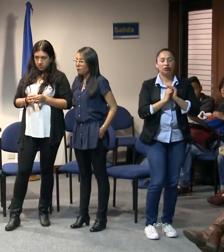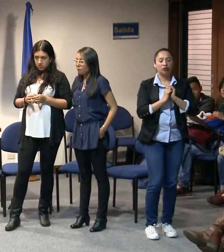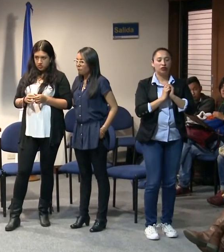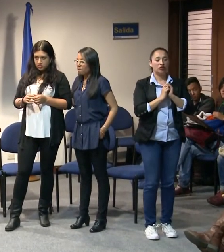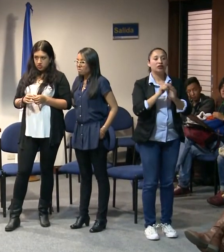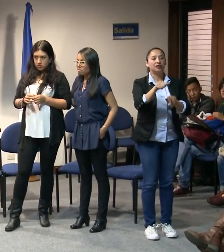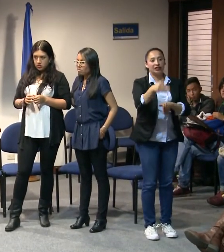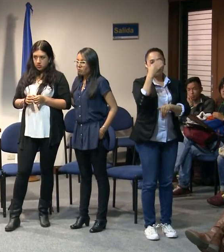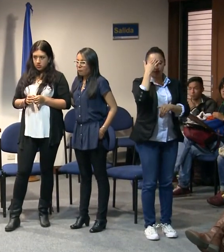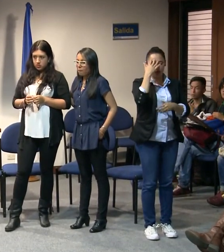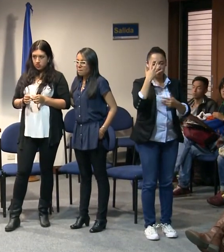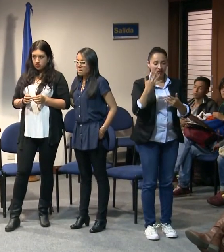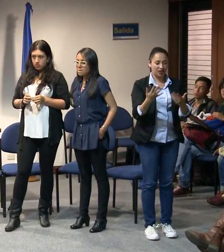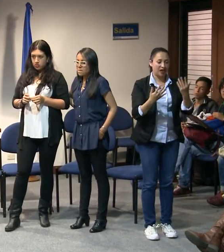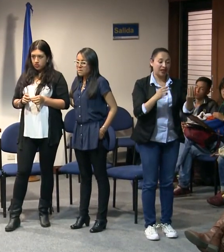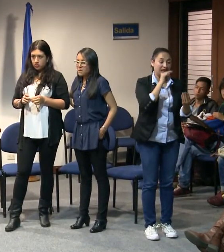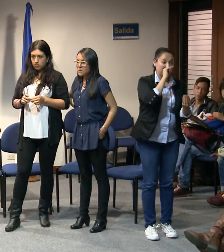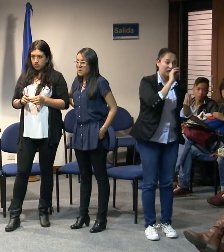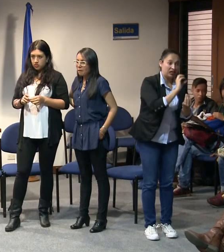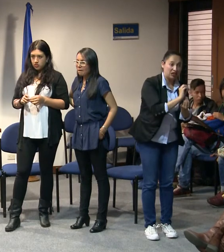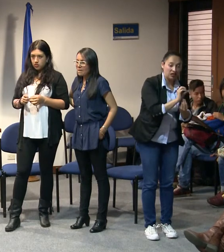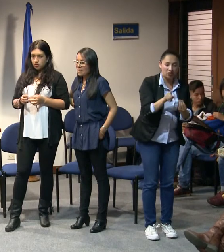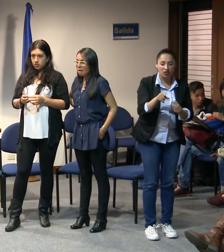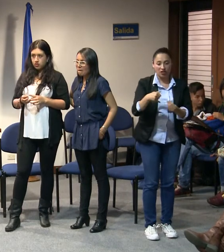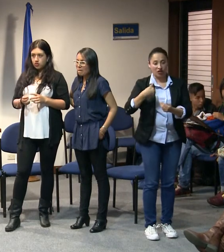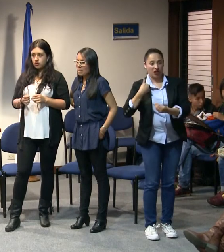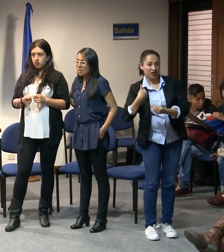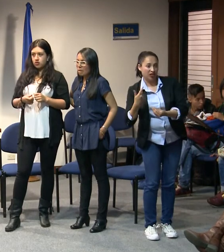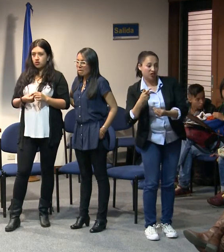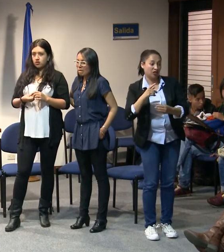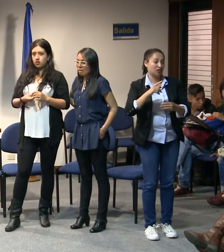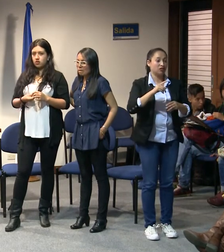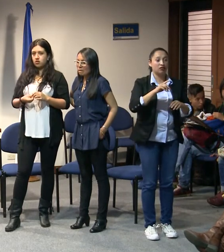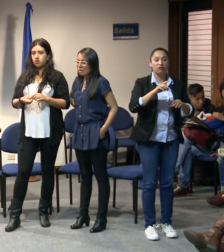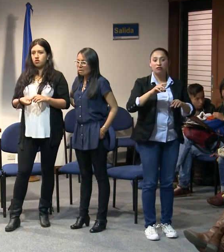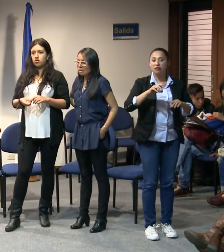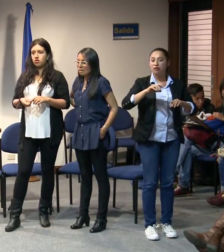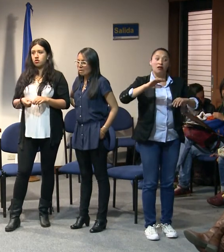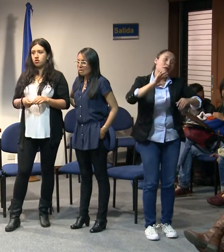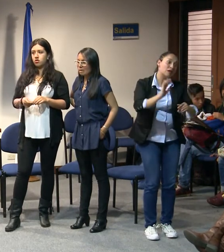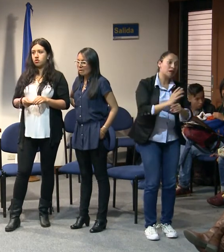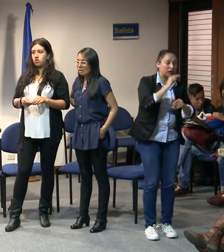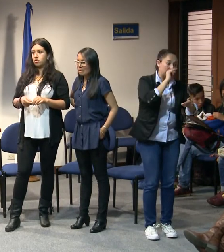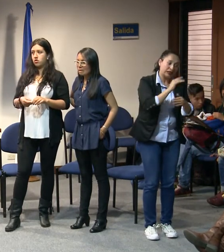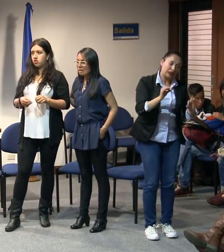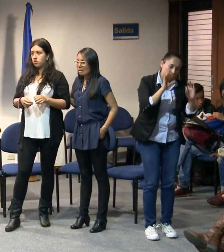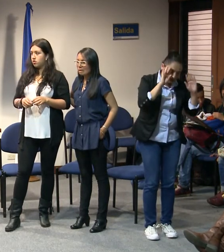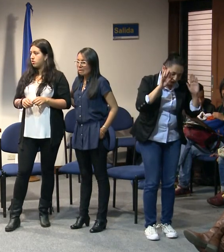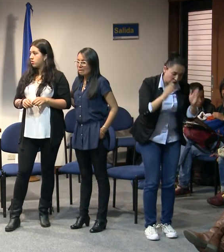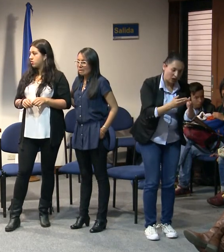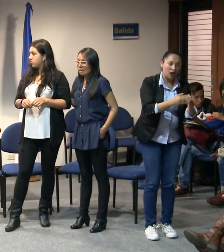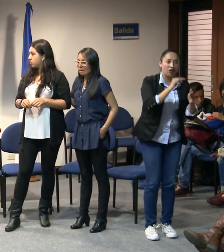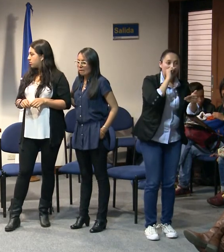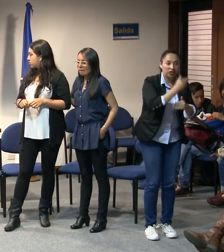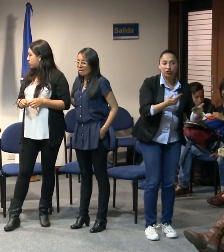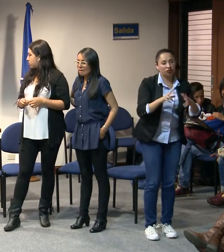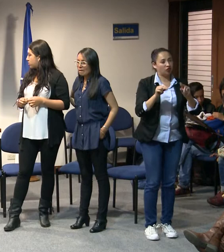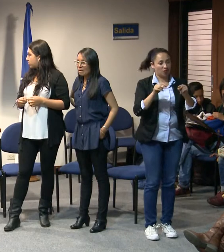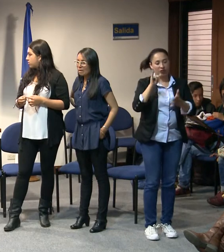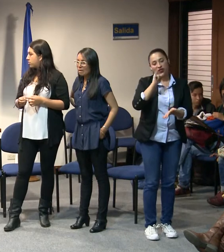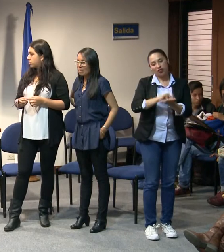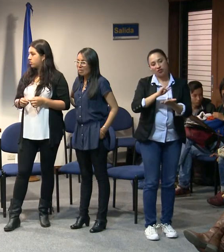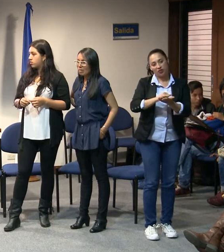había adolescentes, convertíamos todo en algo infantil. Entonces, pues nosotros lo que quisimos fue abarcar por eso la línea